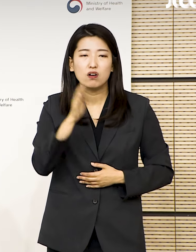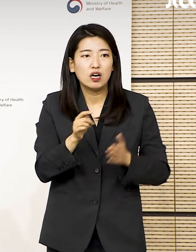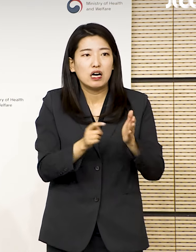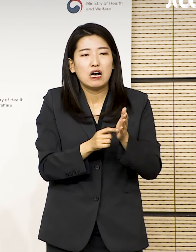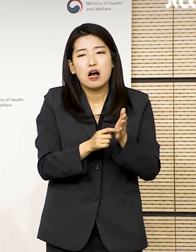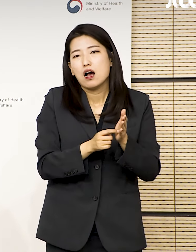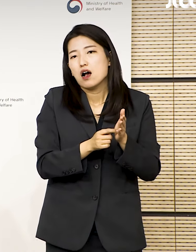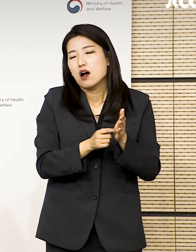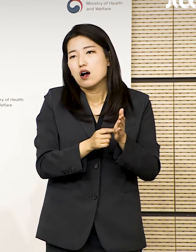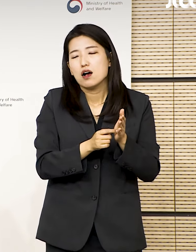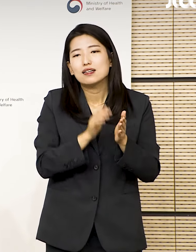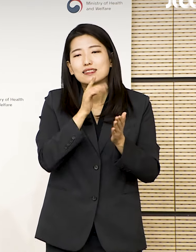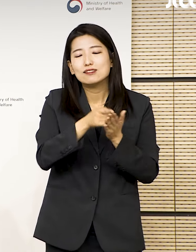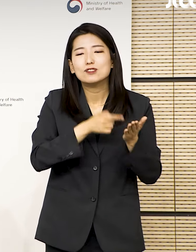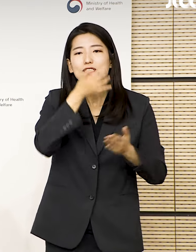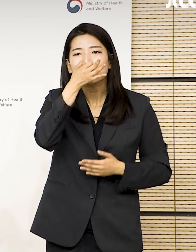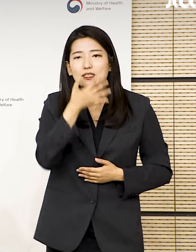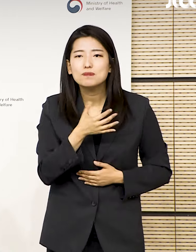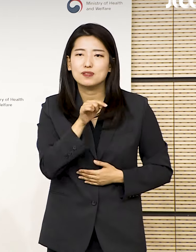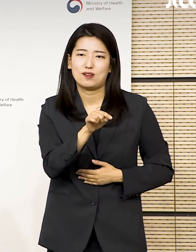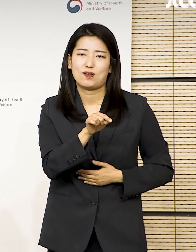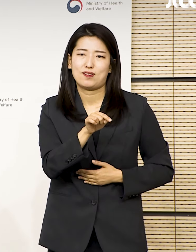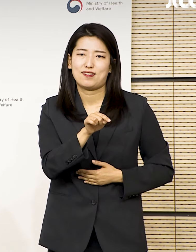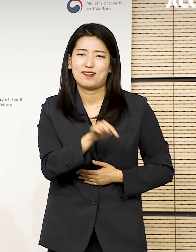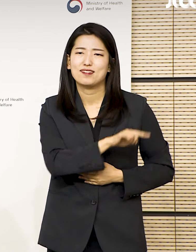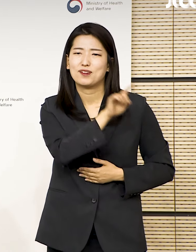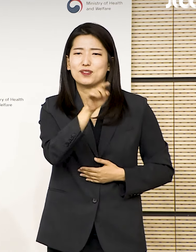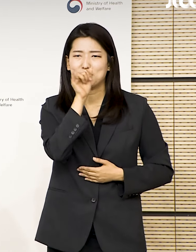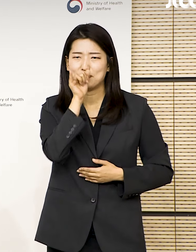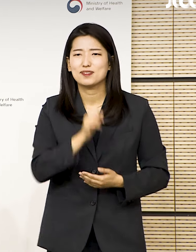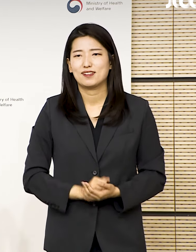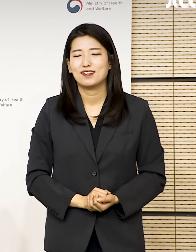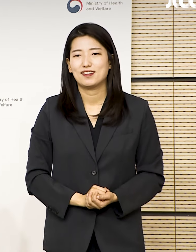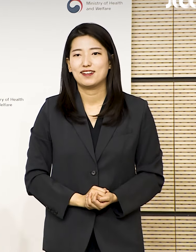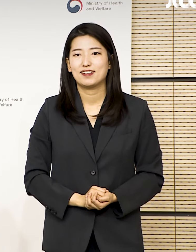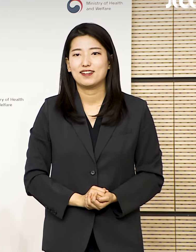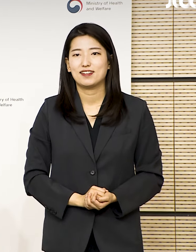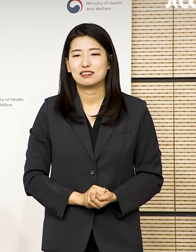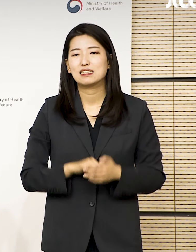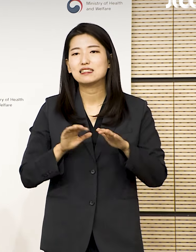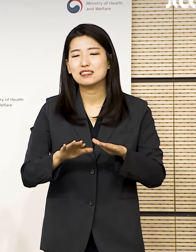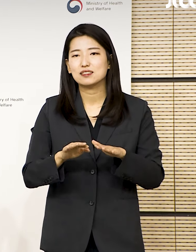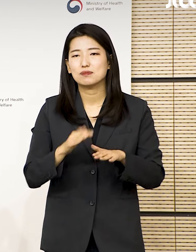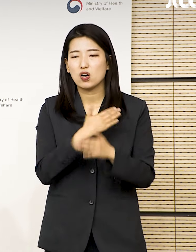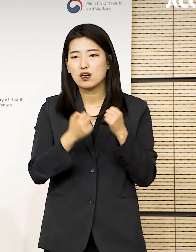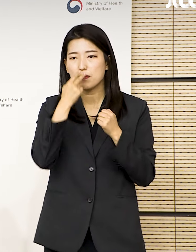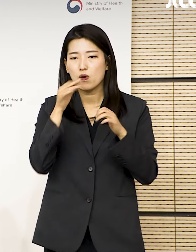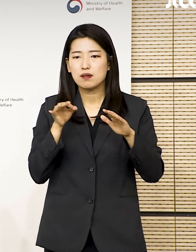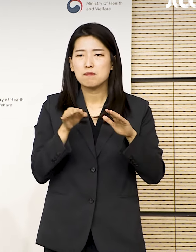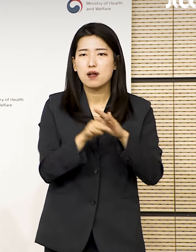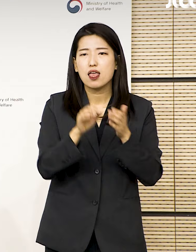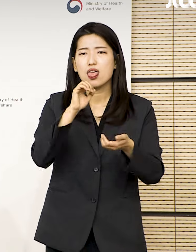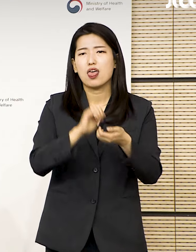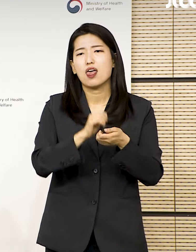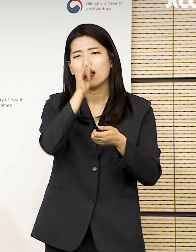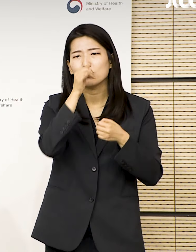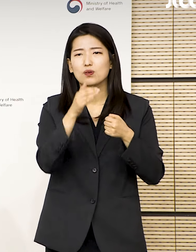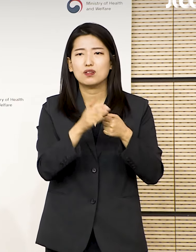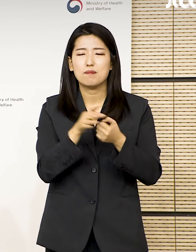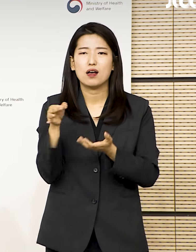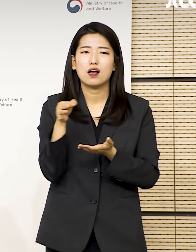고위험 고난도 의료 행위입니다 현행 행위별 수가지 한계로 적정한 보상이 이루어지지